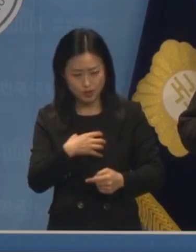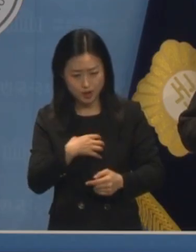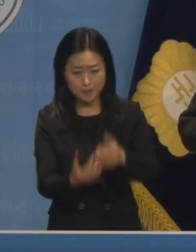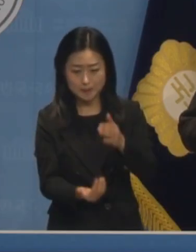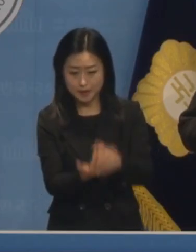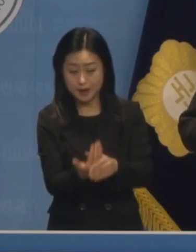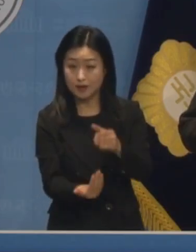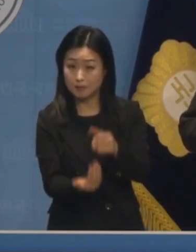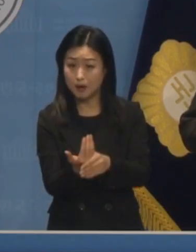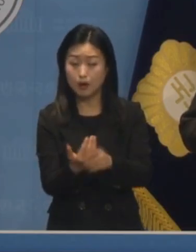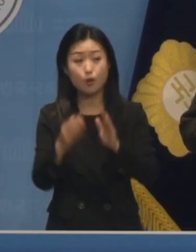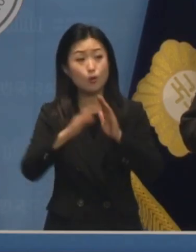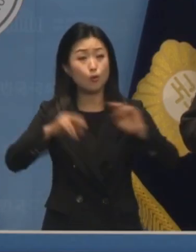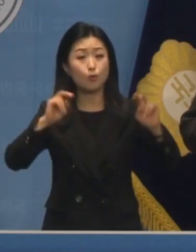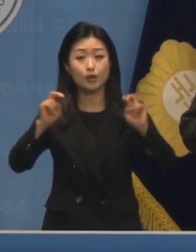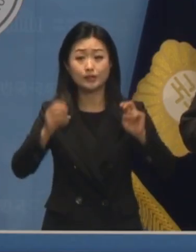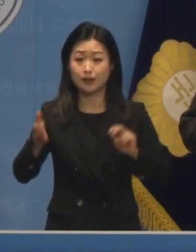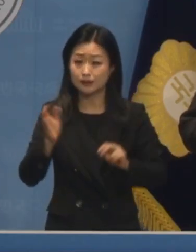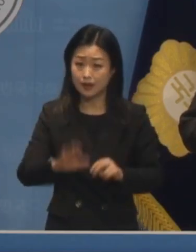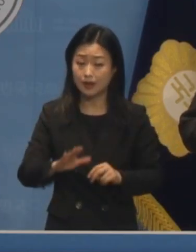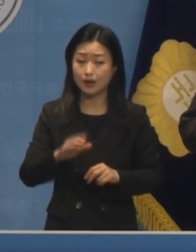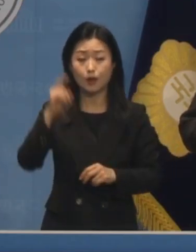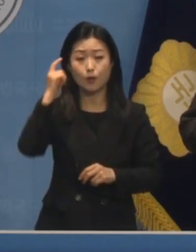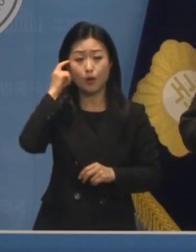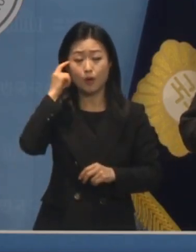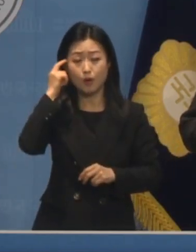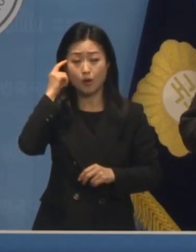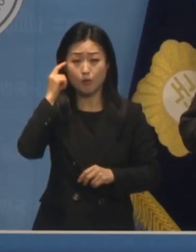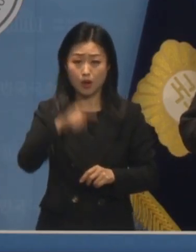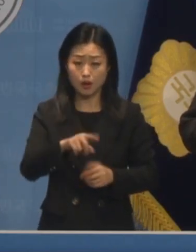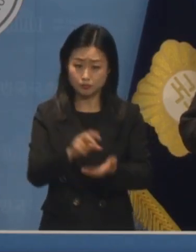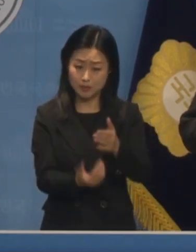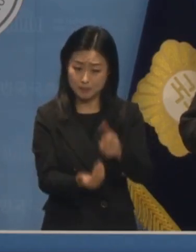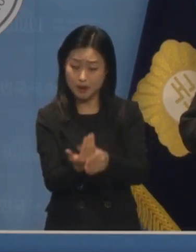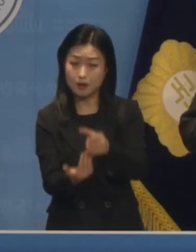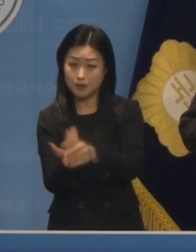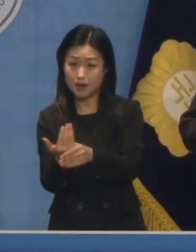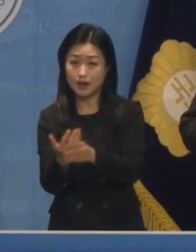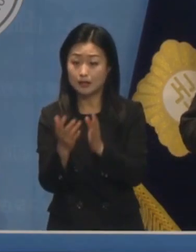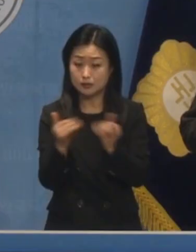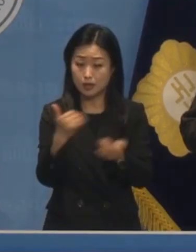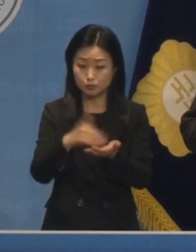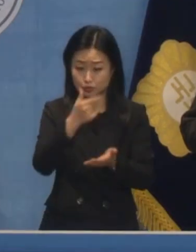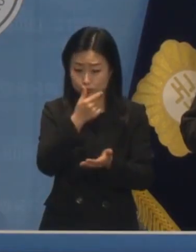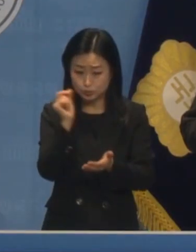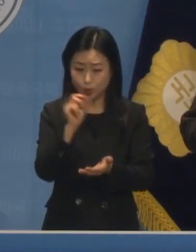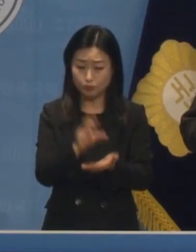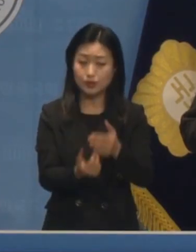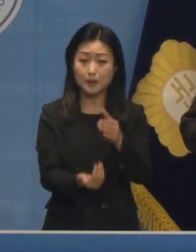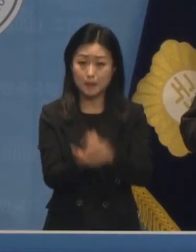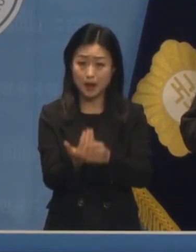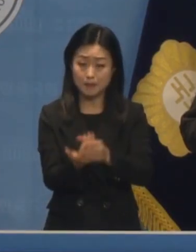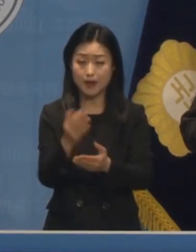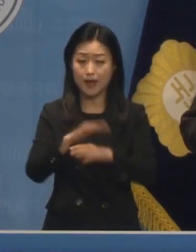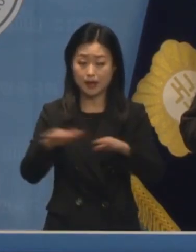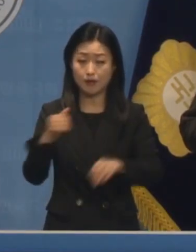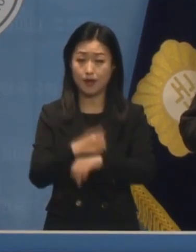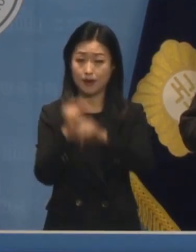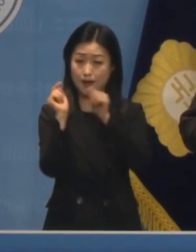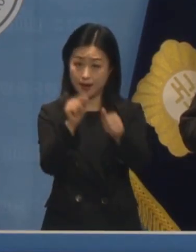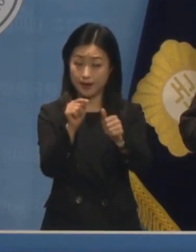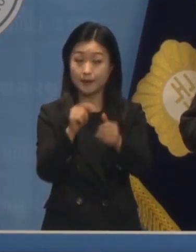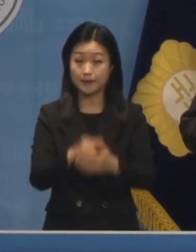공공기관으로서 책임 있는 자체를 가지고 특히 인력 부정 문제를 해결하라고 지적을 했습니다